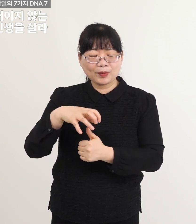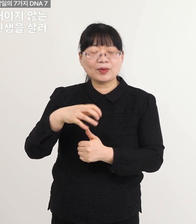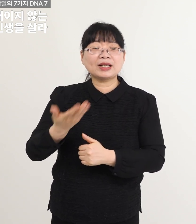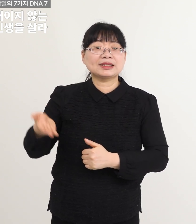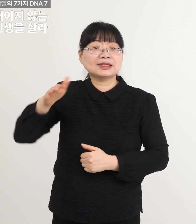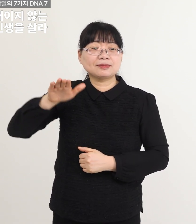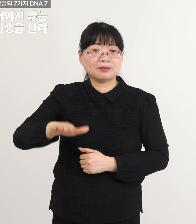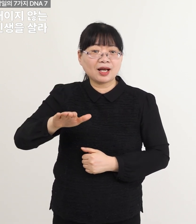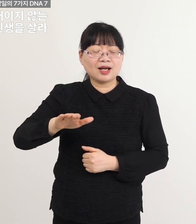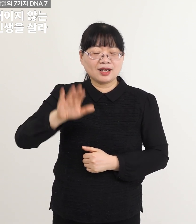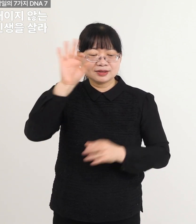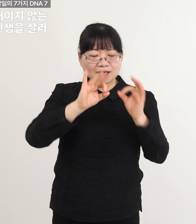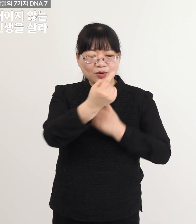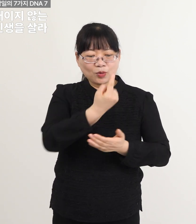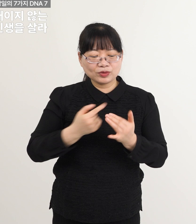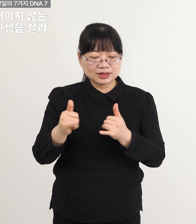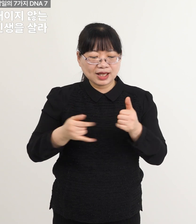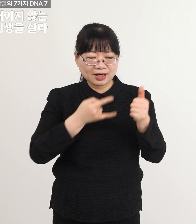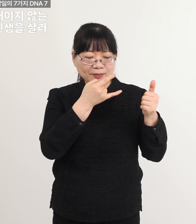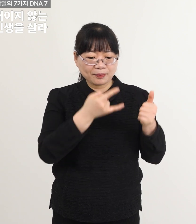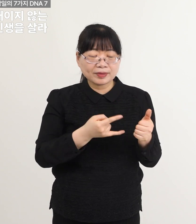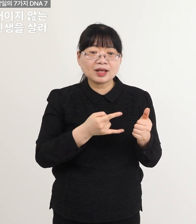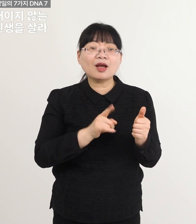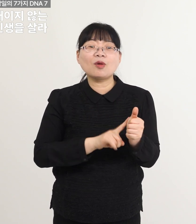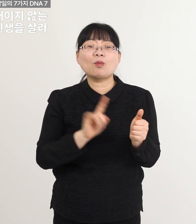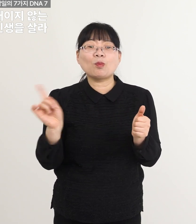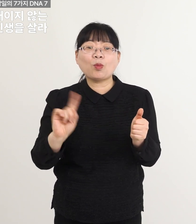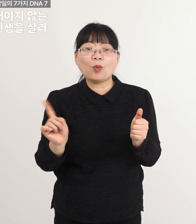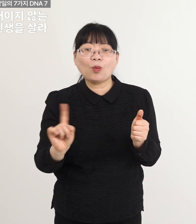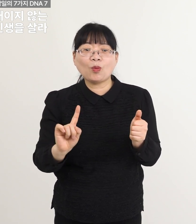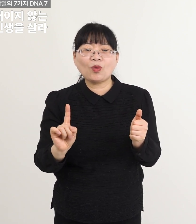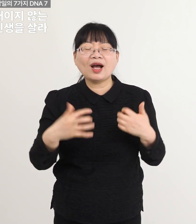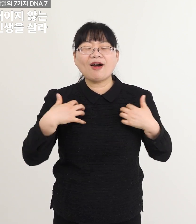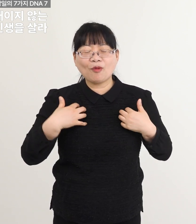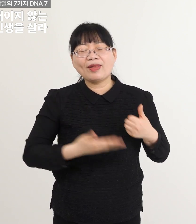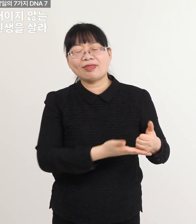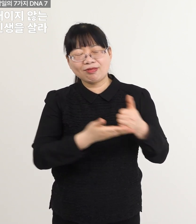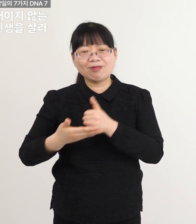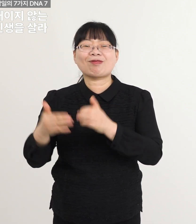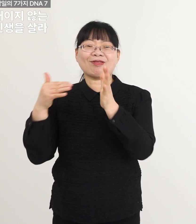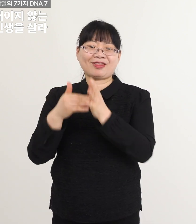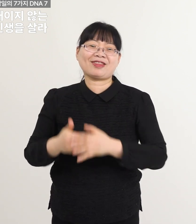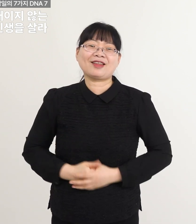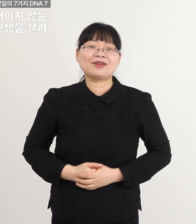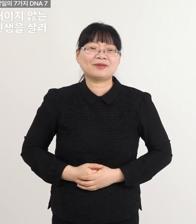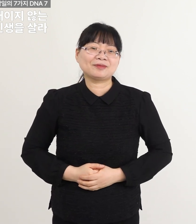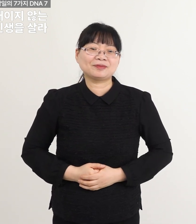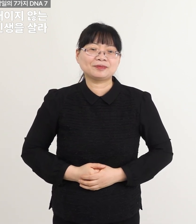상태에서도 찾아오는 이들을 뭐 했다는 얘기입니까? 환대했다는 얘기예요.